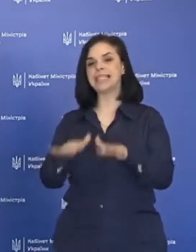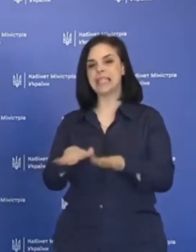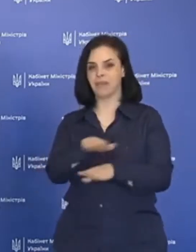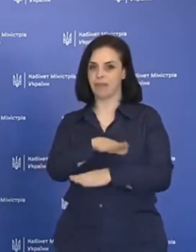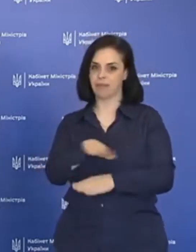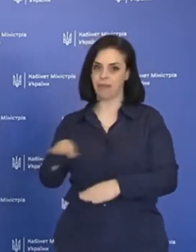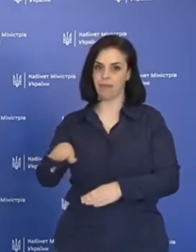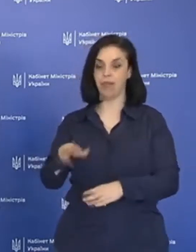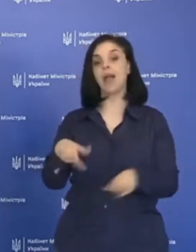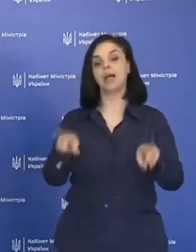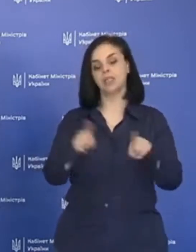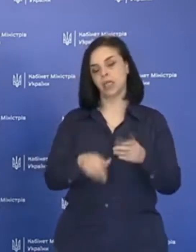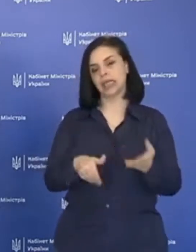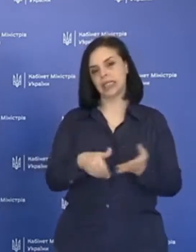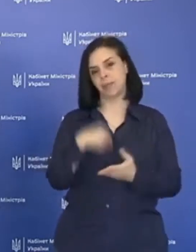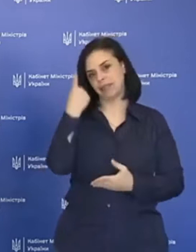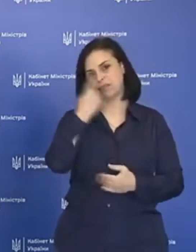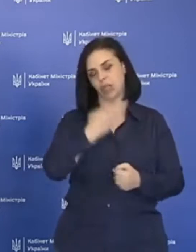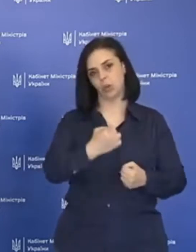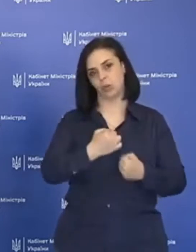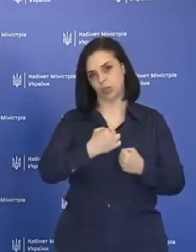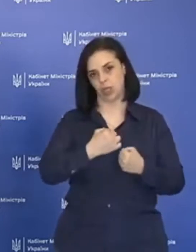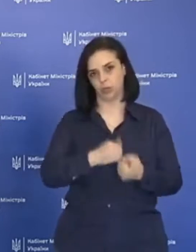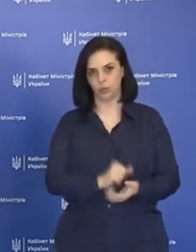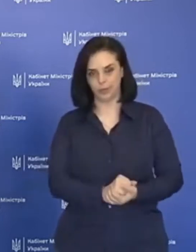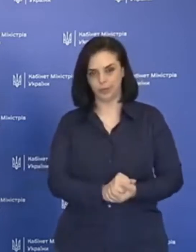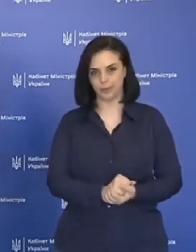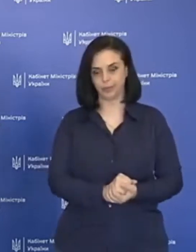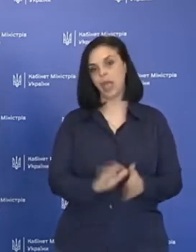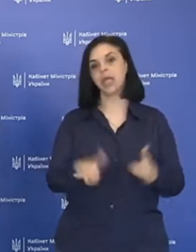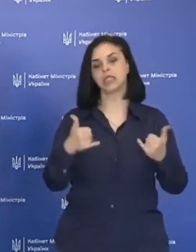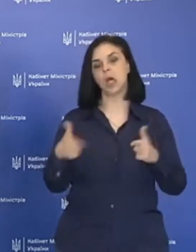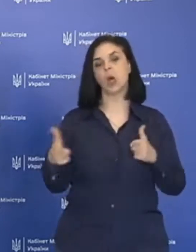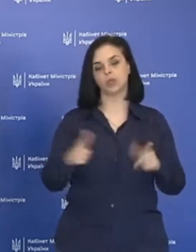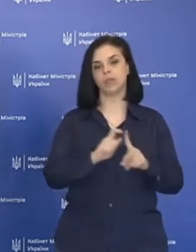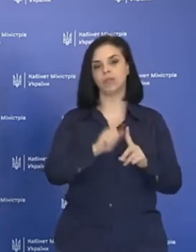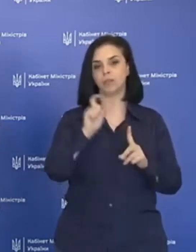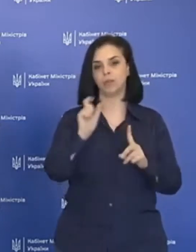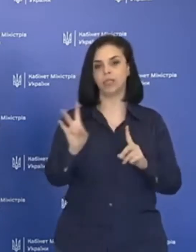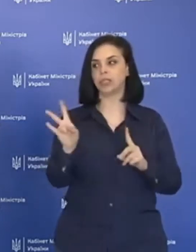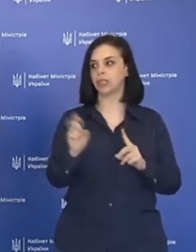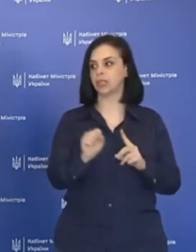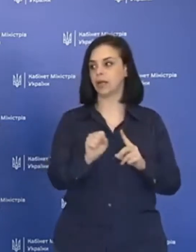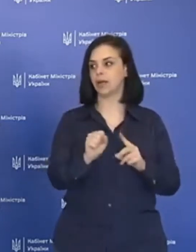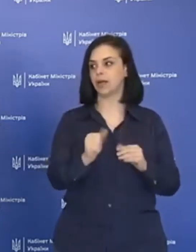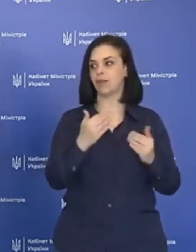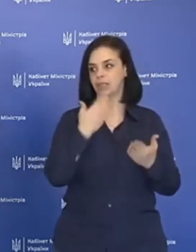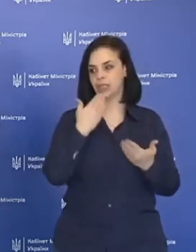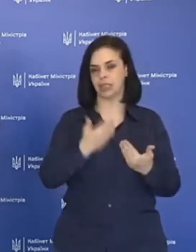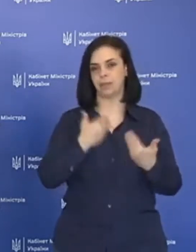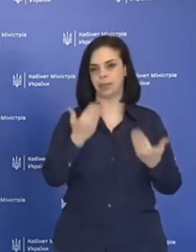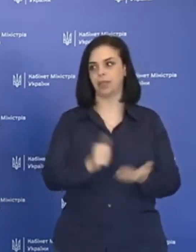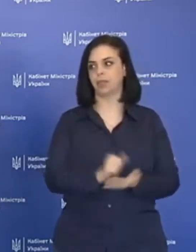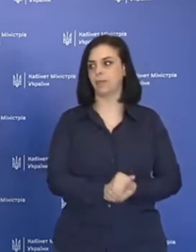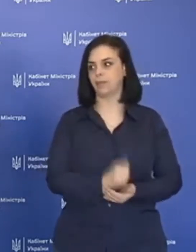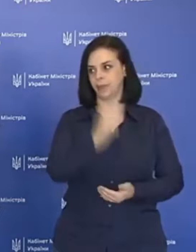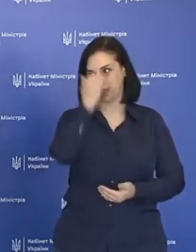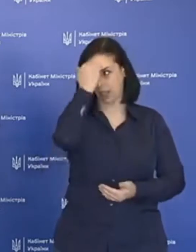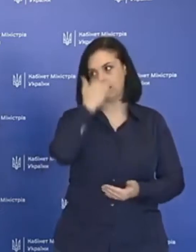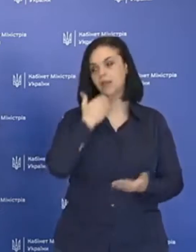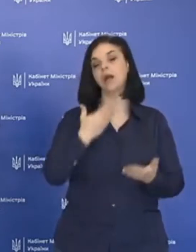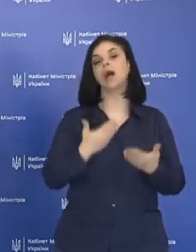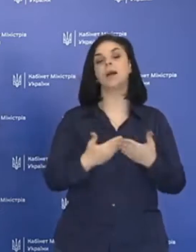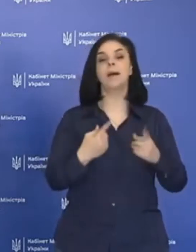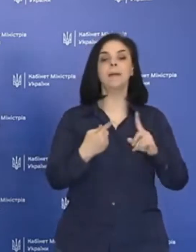місцевий рівень, саме засоби індивідуального захисту. Зараз готовий відповісти на ваше запитання. Дякуємо.